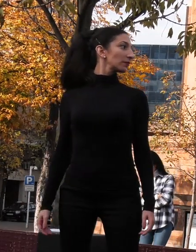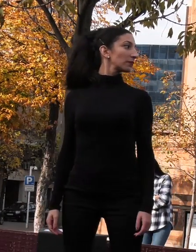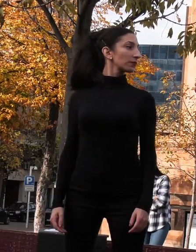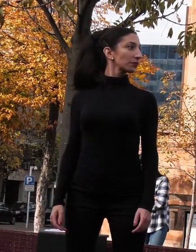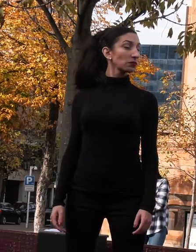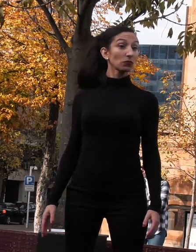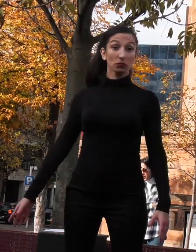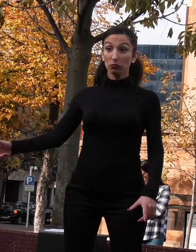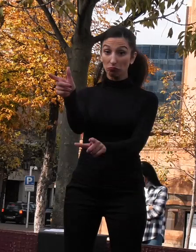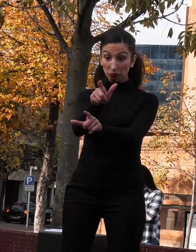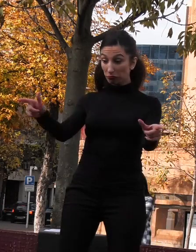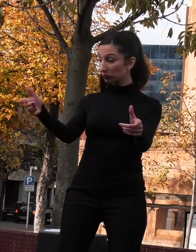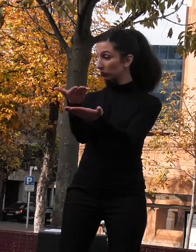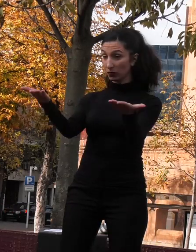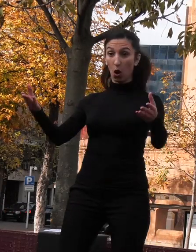Y juntos